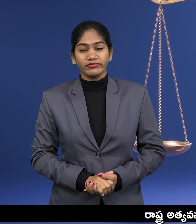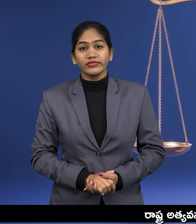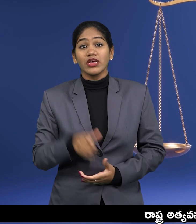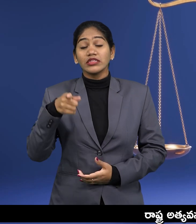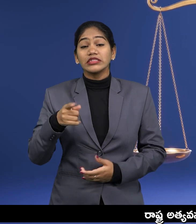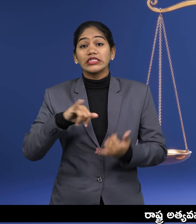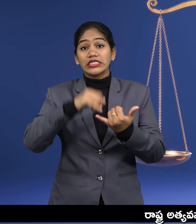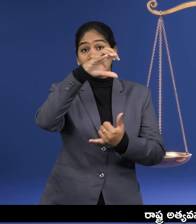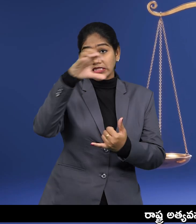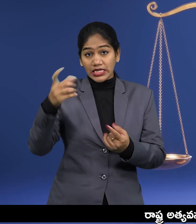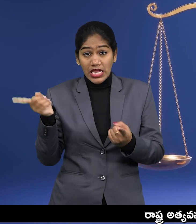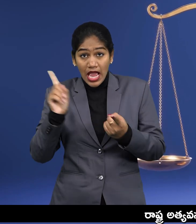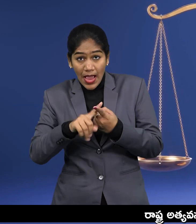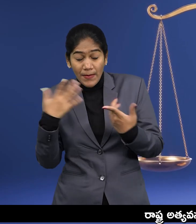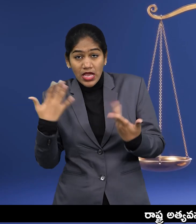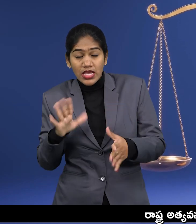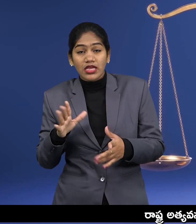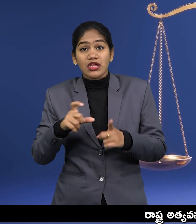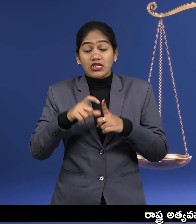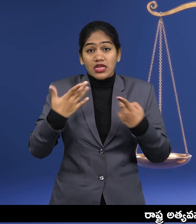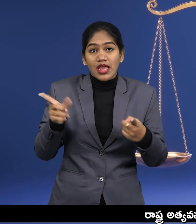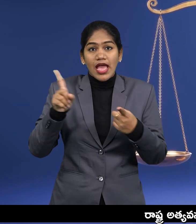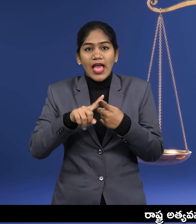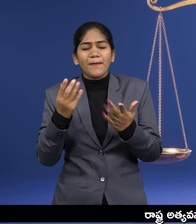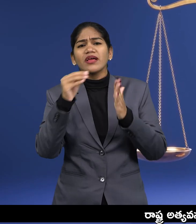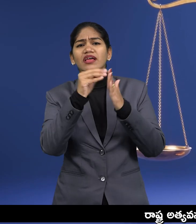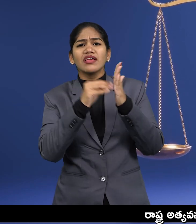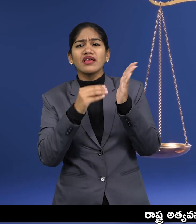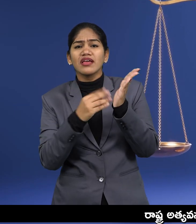రాష్ట్ర అత్యవసర పరిస్థితి ఆర్టికల్ 356 మరియు